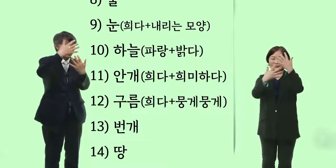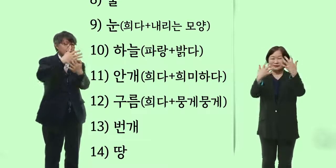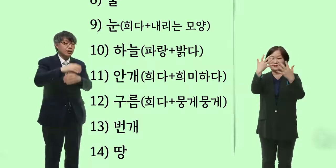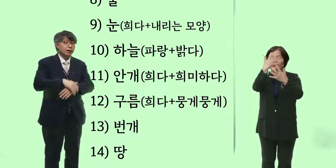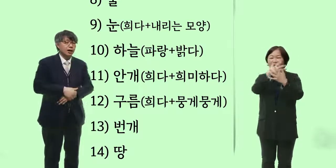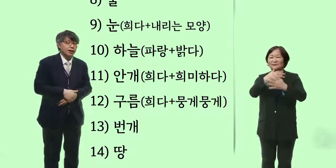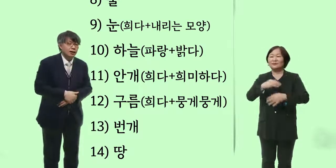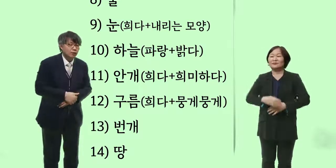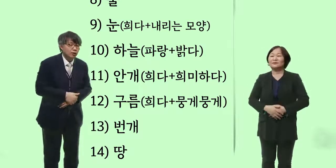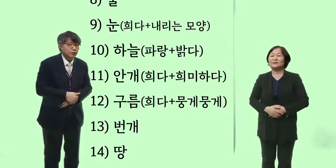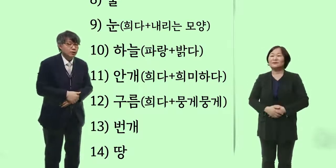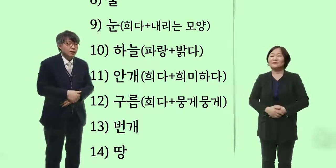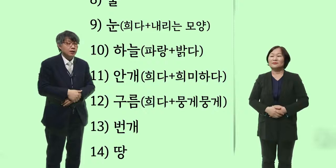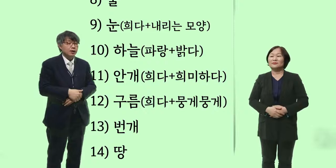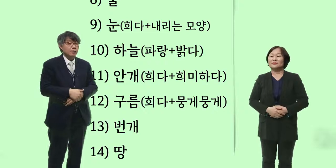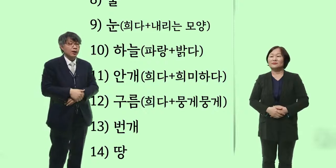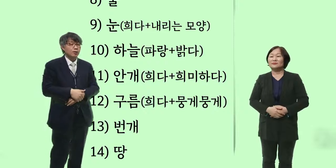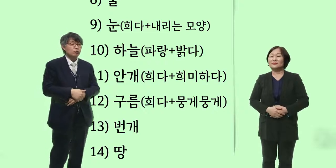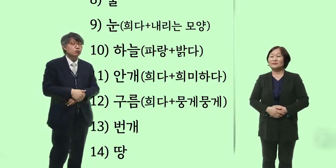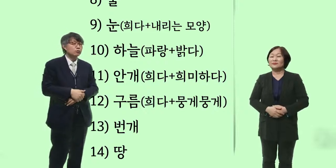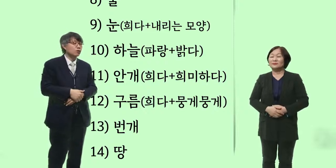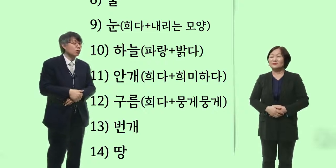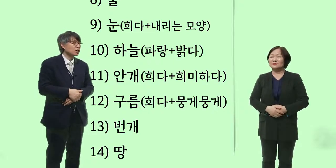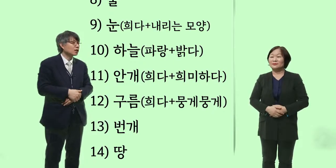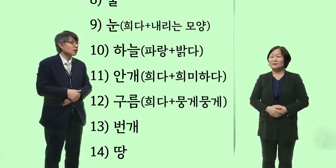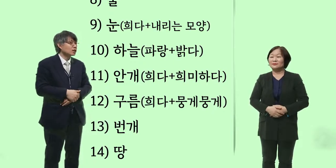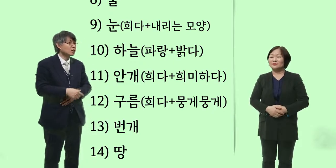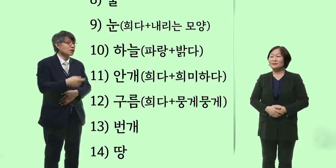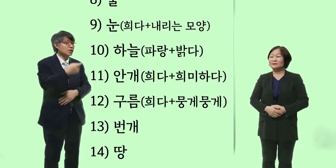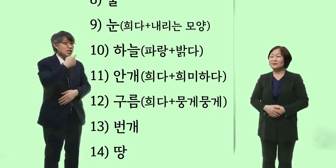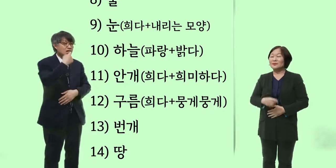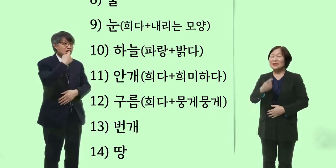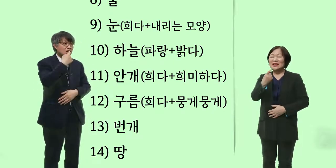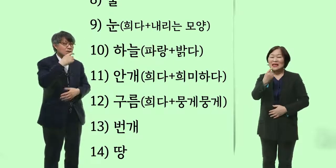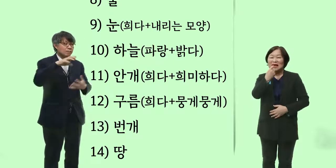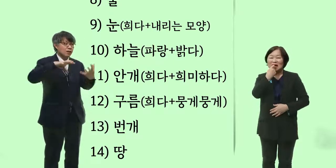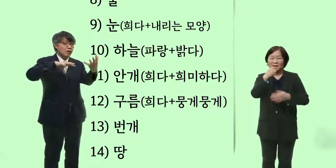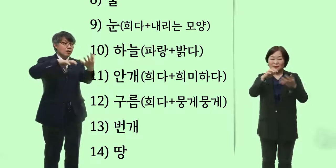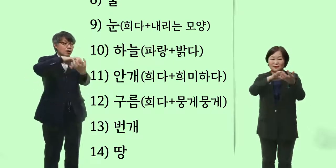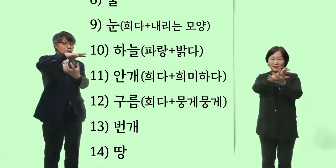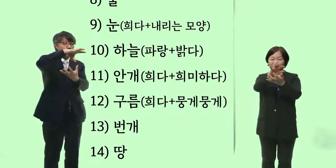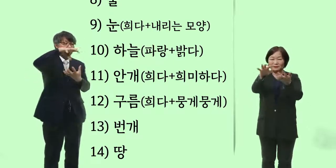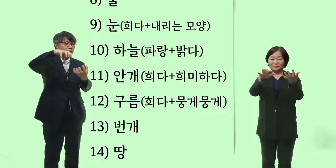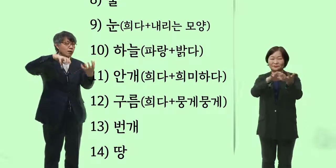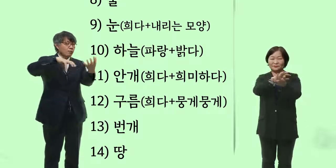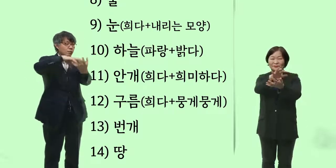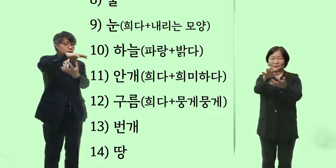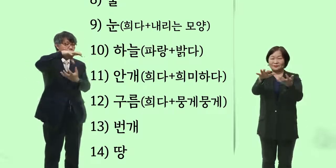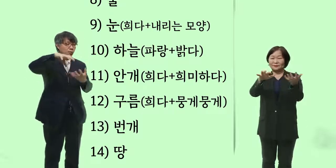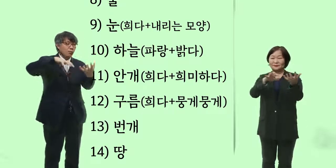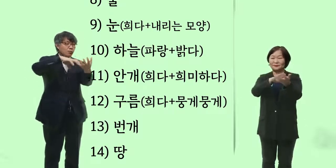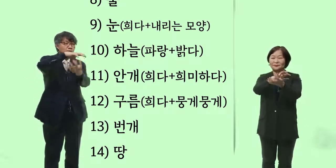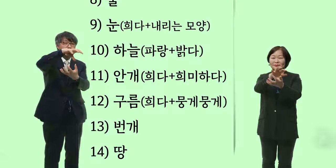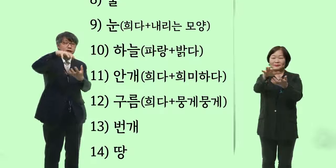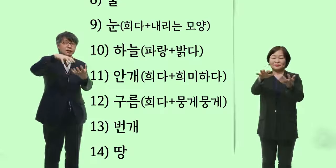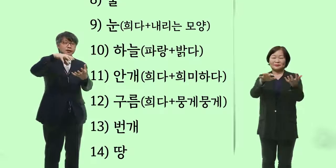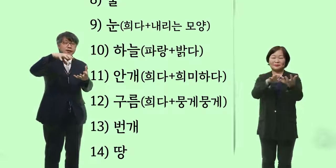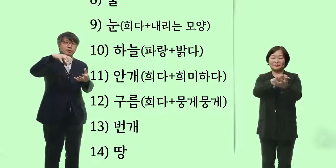희미하게 이게 안개고요. 그 다음에 구름도 흰색이고 뭔가 이렇게 막 이렇게 뭉쳐 있는,